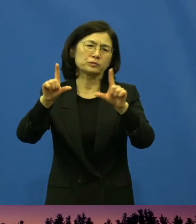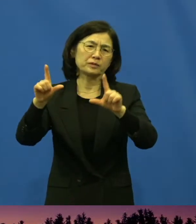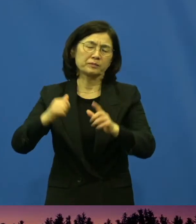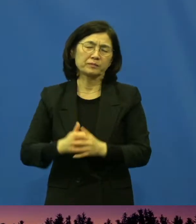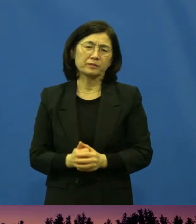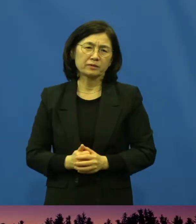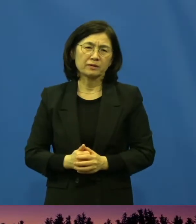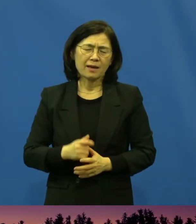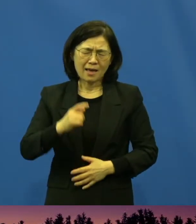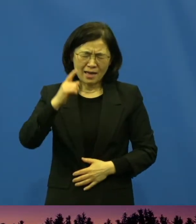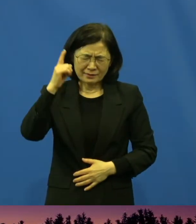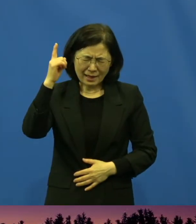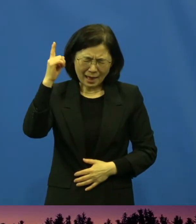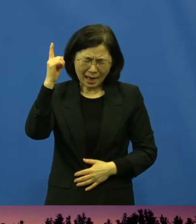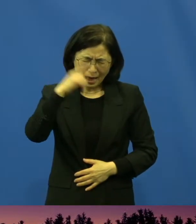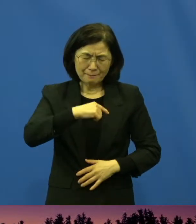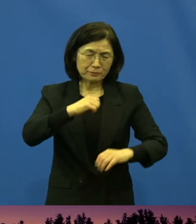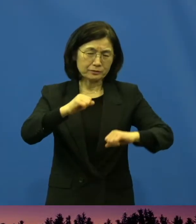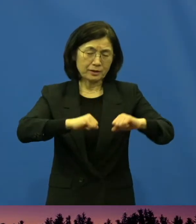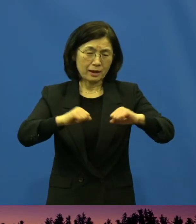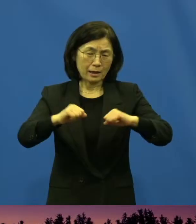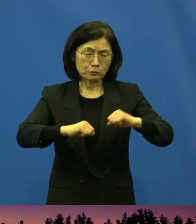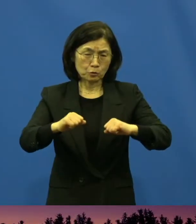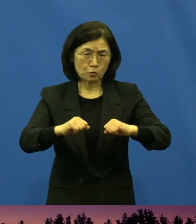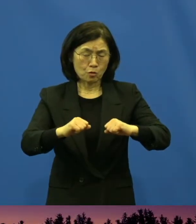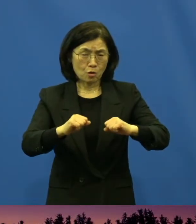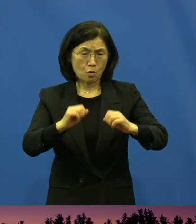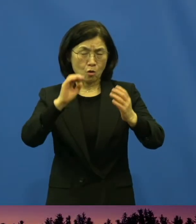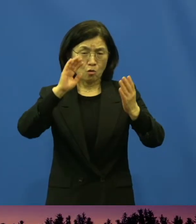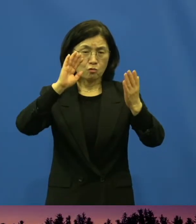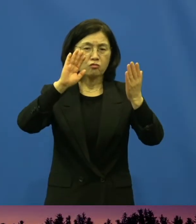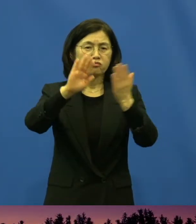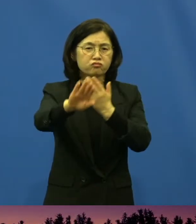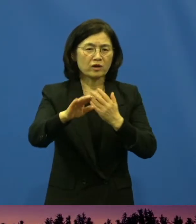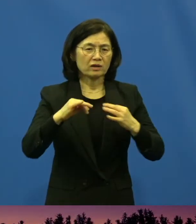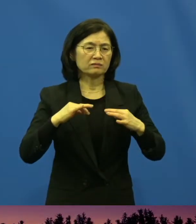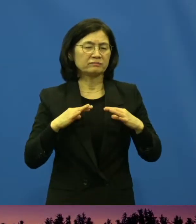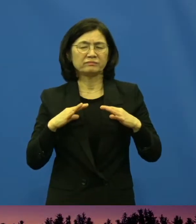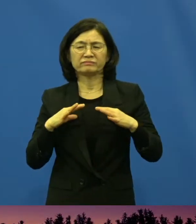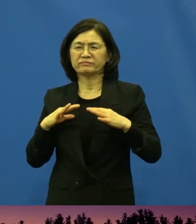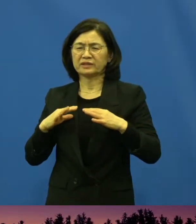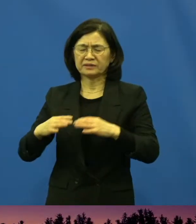얼마나 나쁜 짓을 하고도 무용담처럼, 그죠? 영웅당처럼 늘어놓는 사람들.